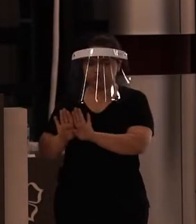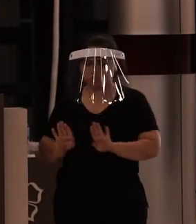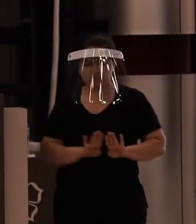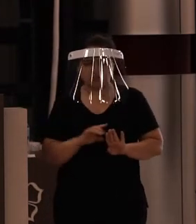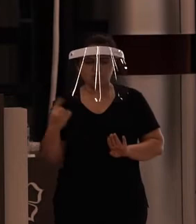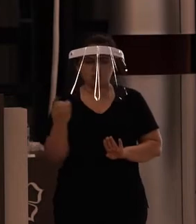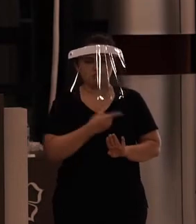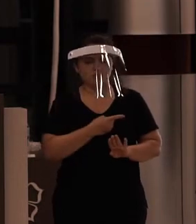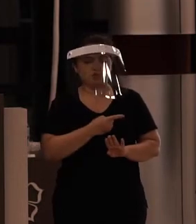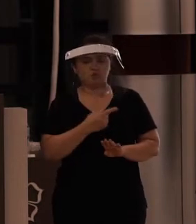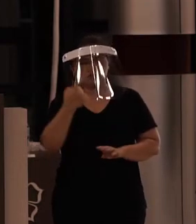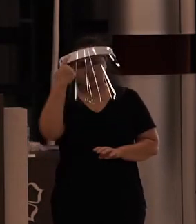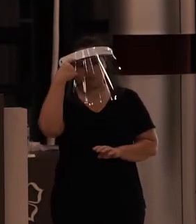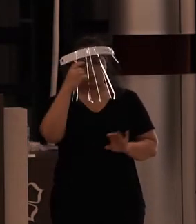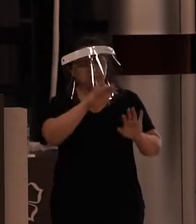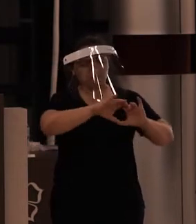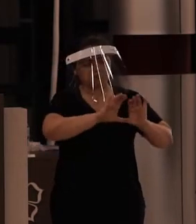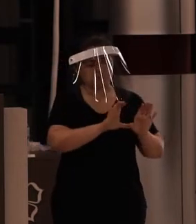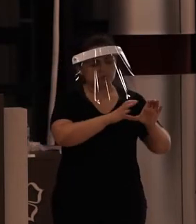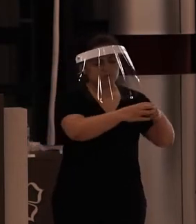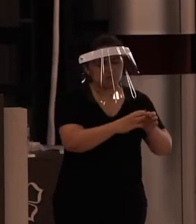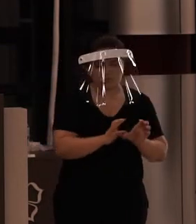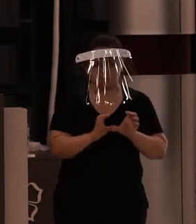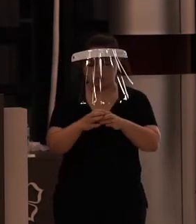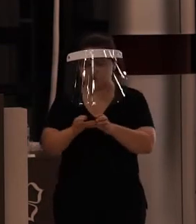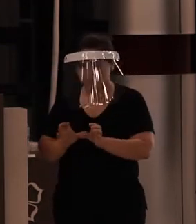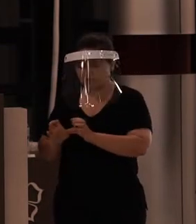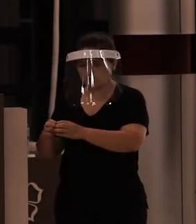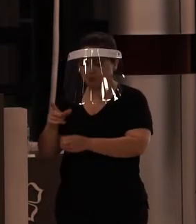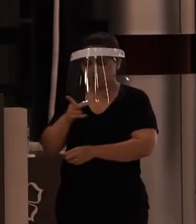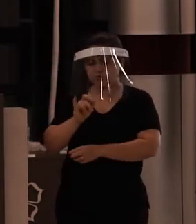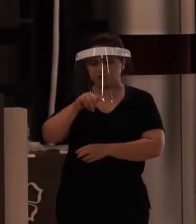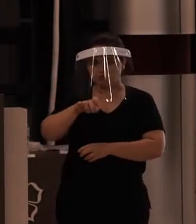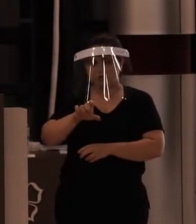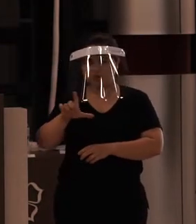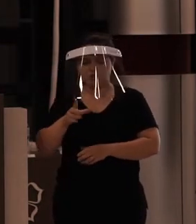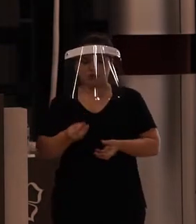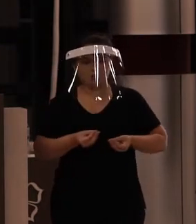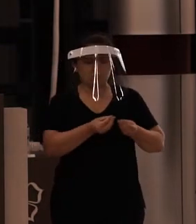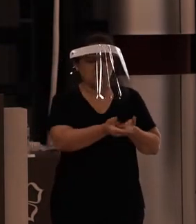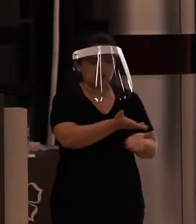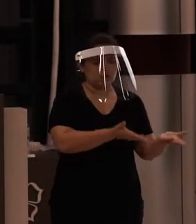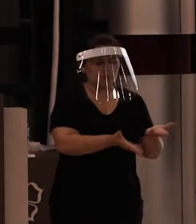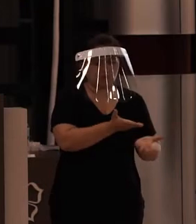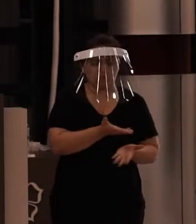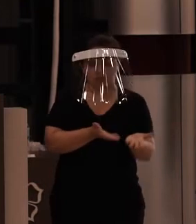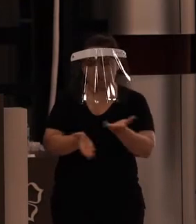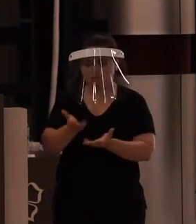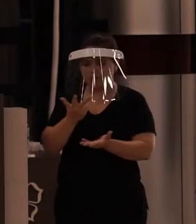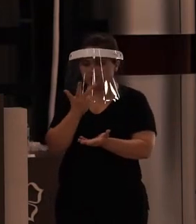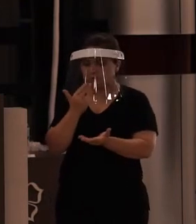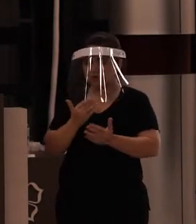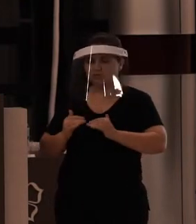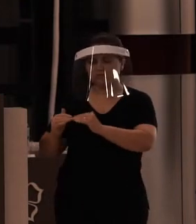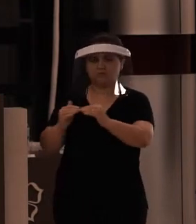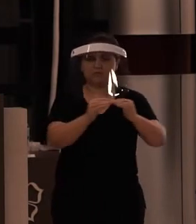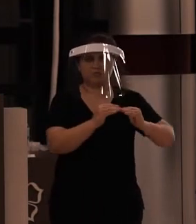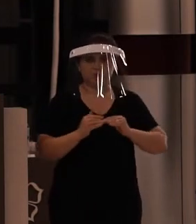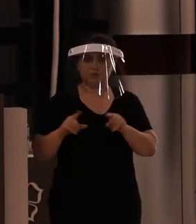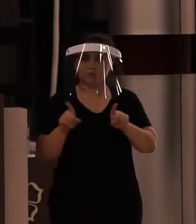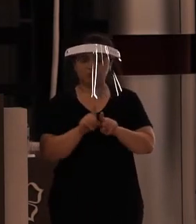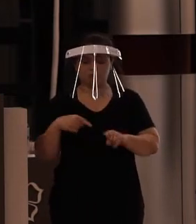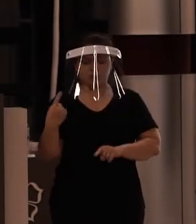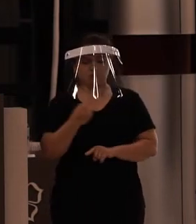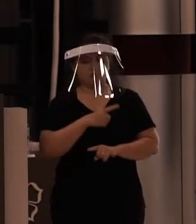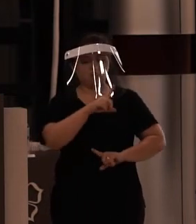os classificamos em grupos de painéis, para dar o mesmo tratamento para eles. Aqui também é a mesma coisa. Então nós tivemos